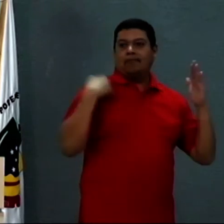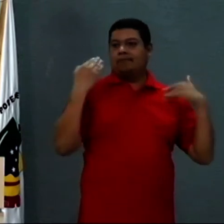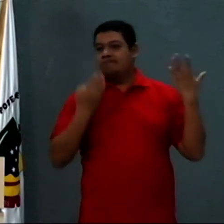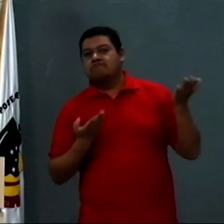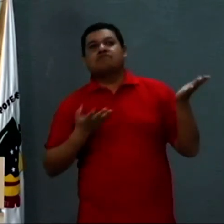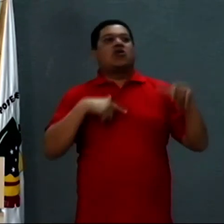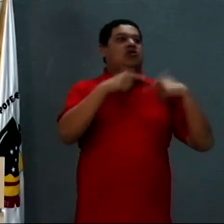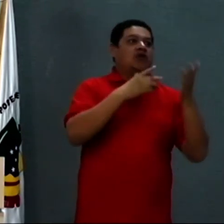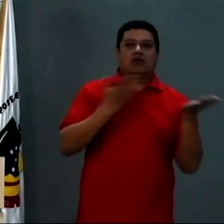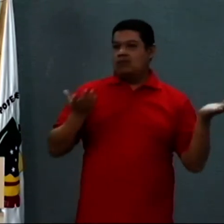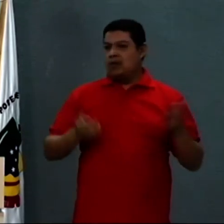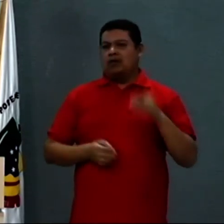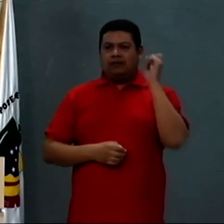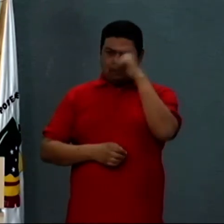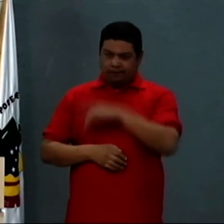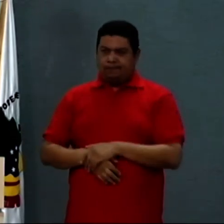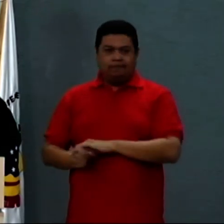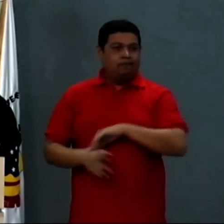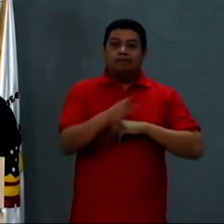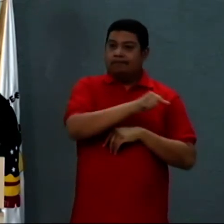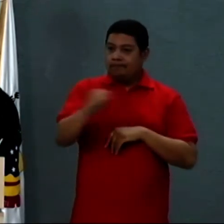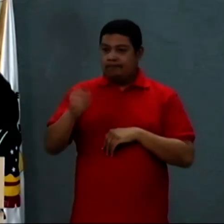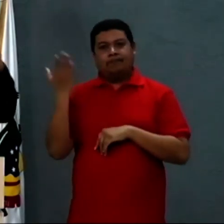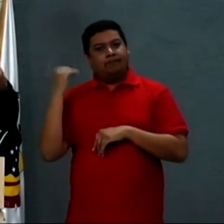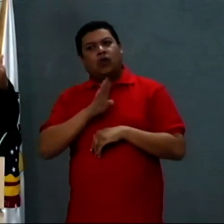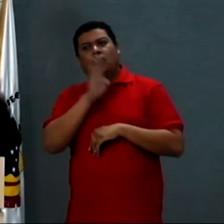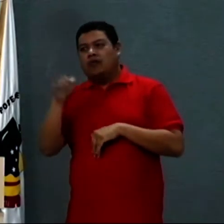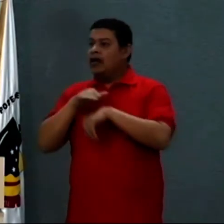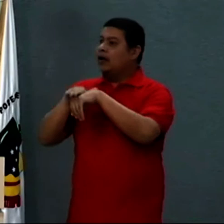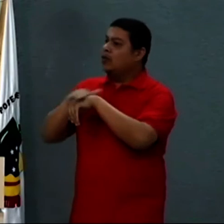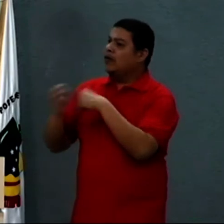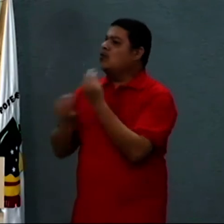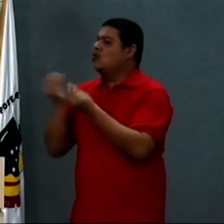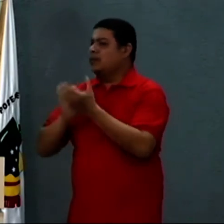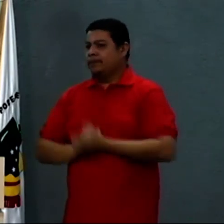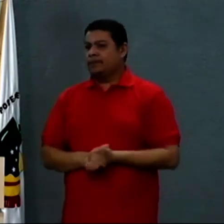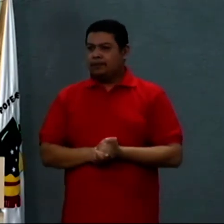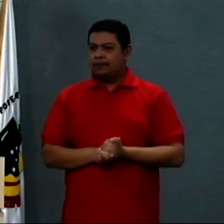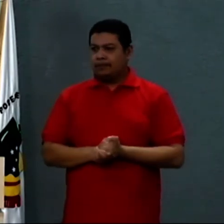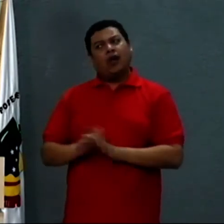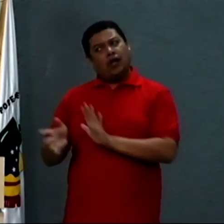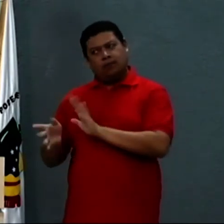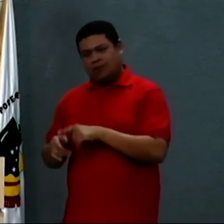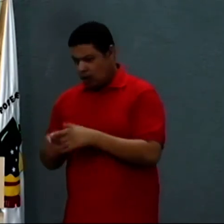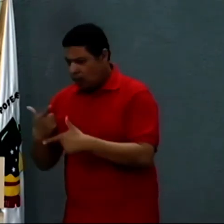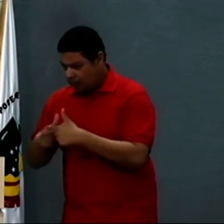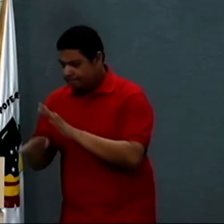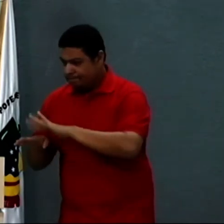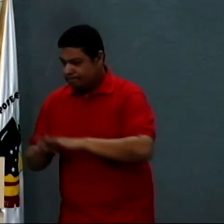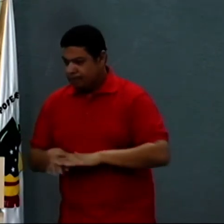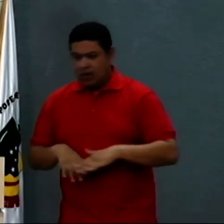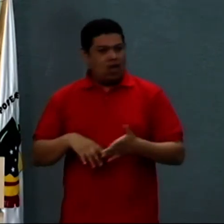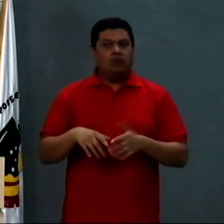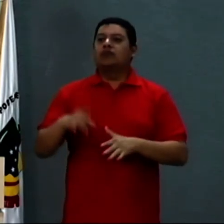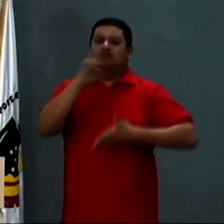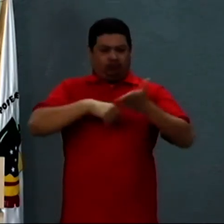semana passada lá, conversando sobre a situação, e estavam tentando fazer o trabalho até na esquina. Aí mandei o documento cobrando de novo,